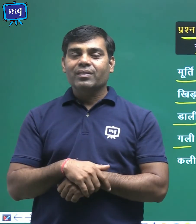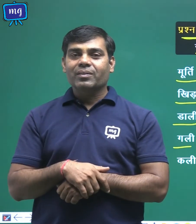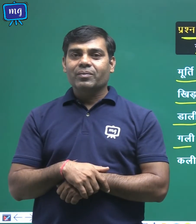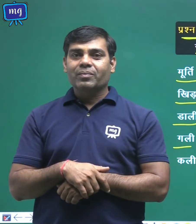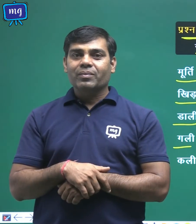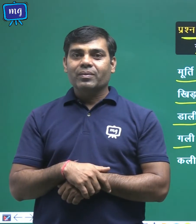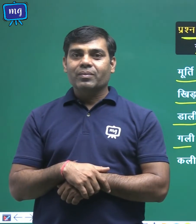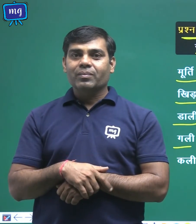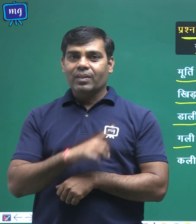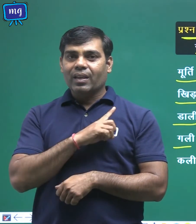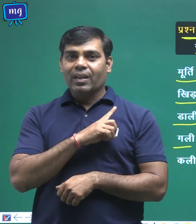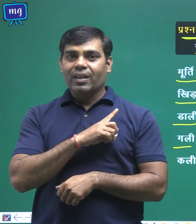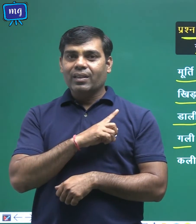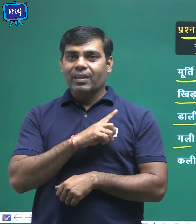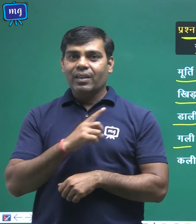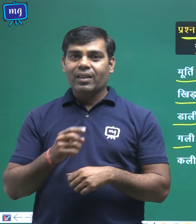गली,